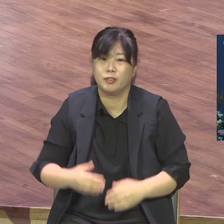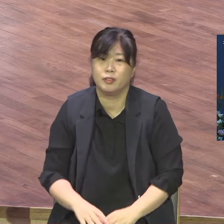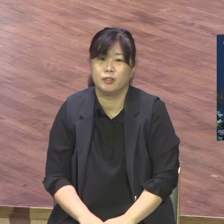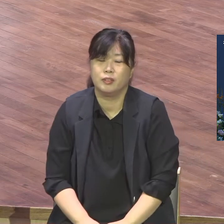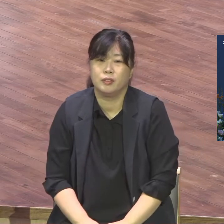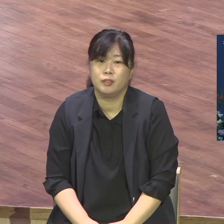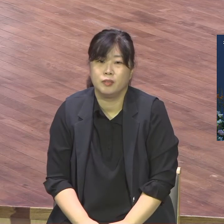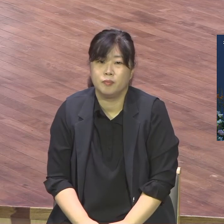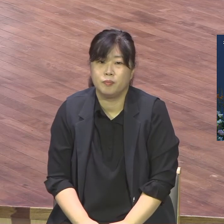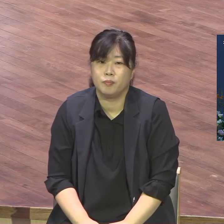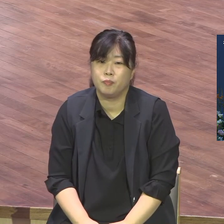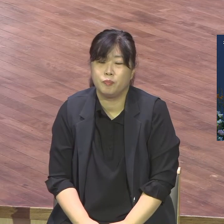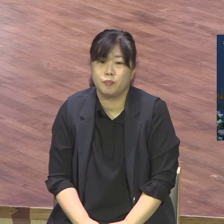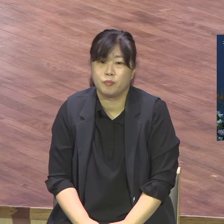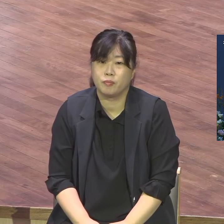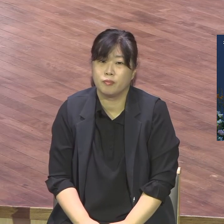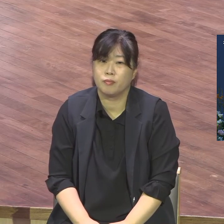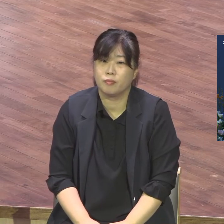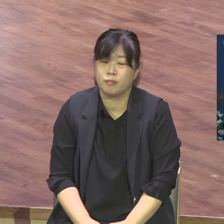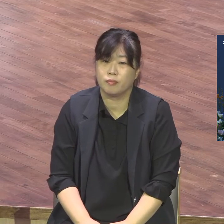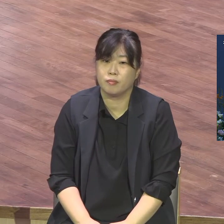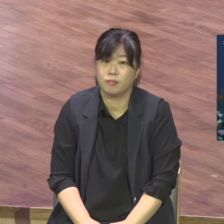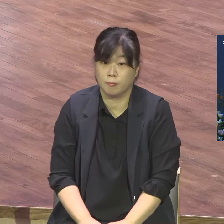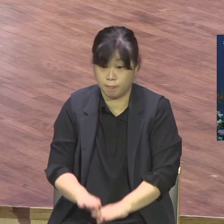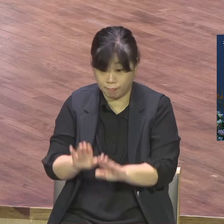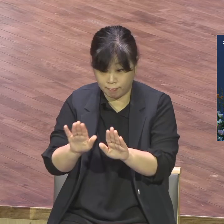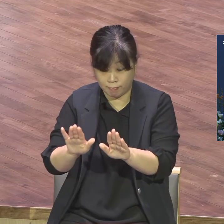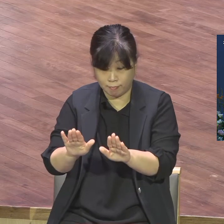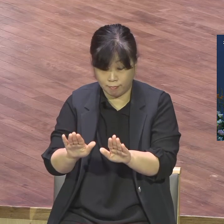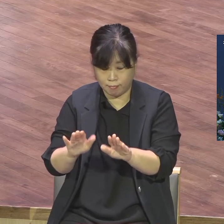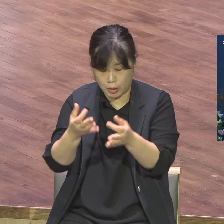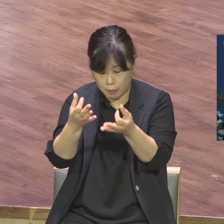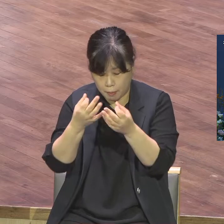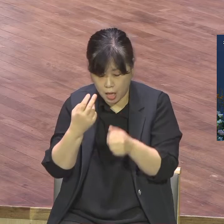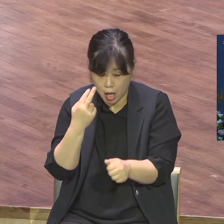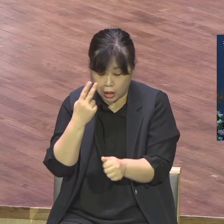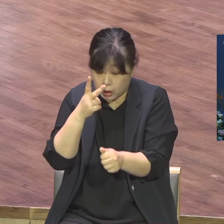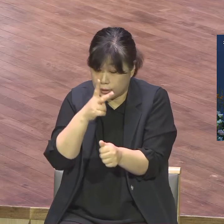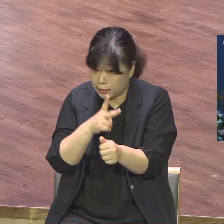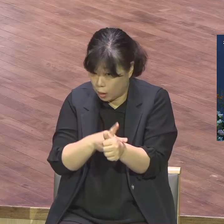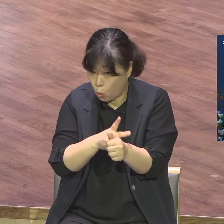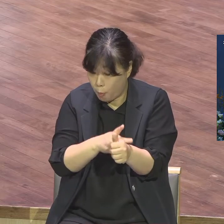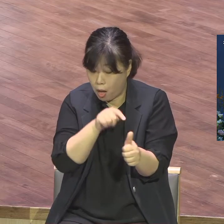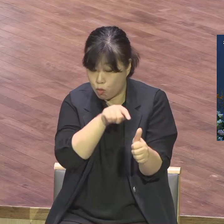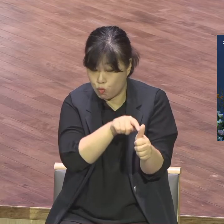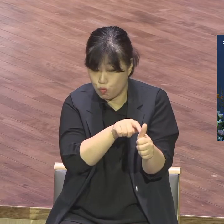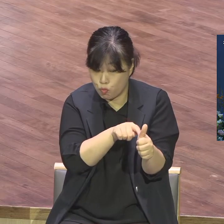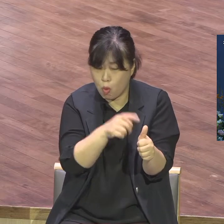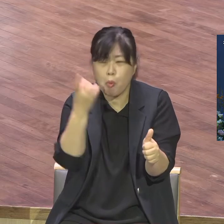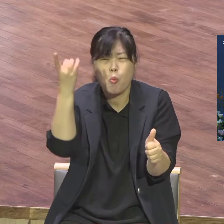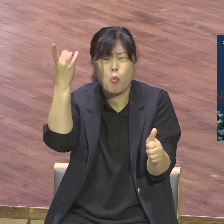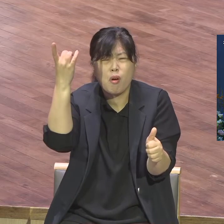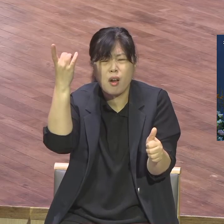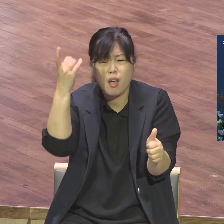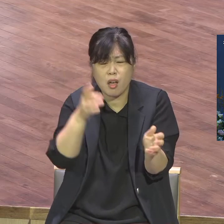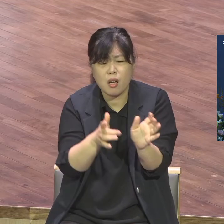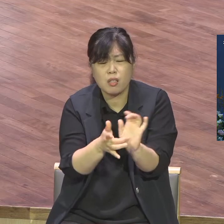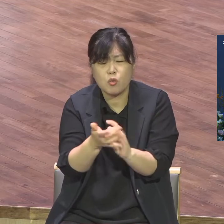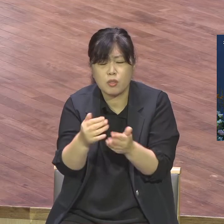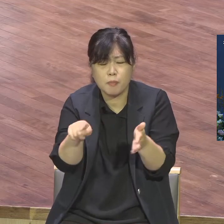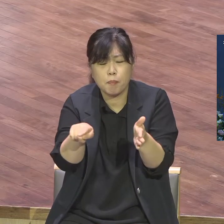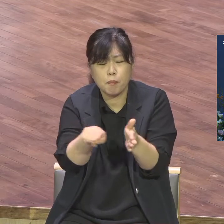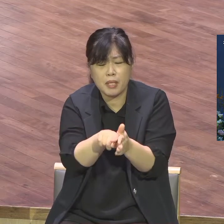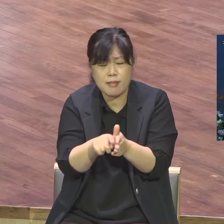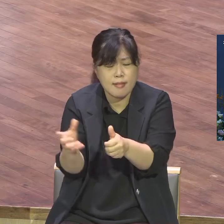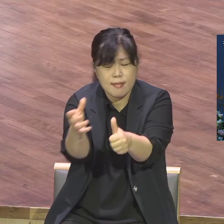그래서 사도 바울이 그렇게 예수 믿자마자 아니 예수 믿는 사람 핍박하던 바울이 예수를